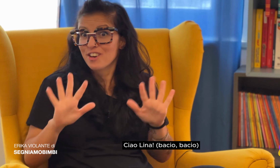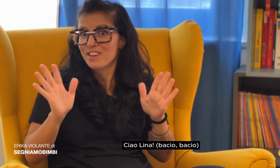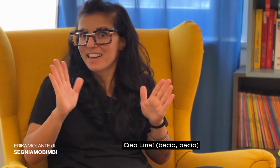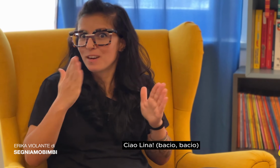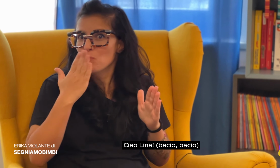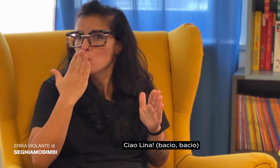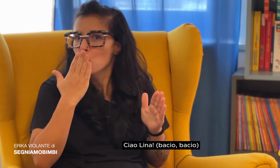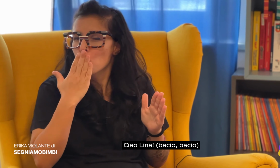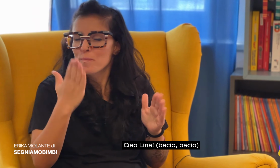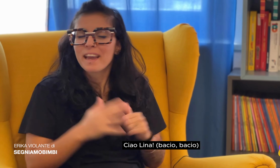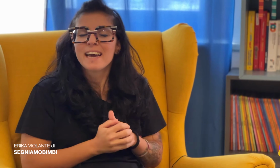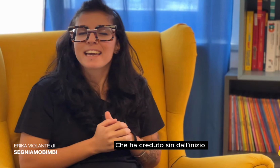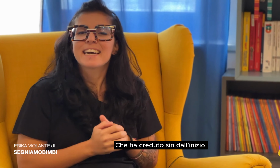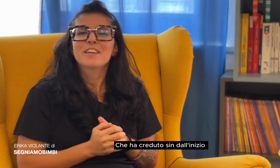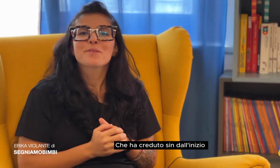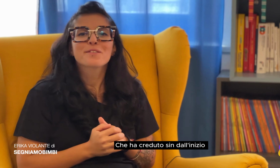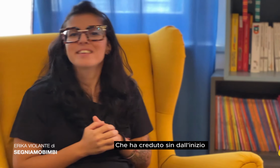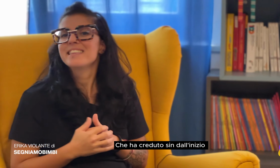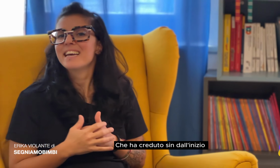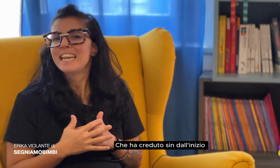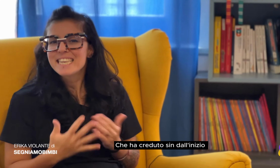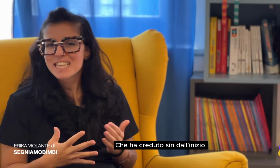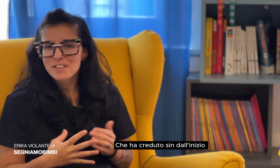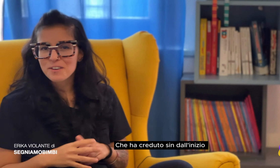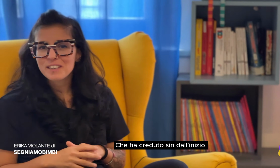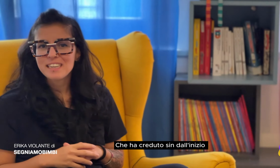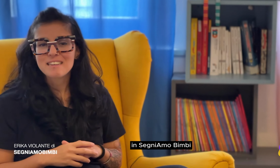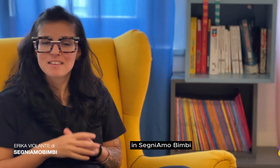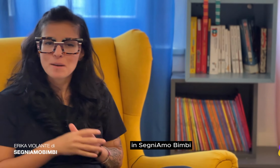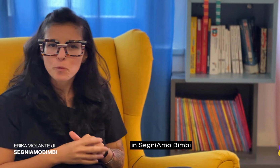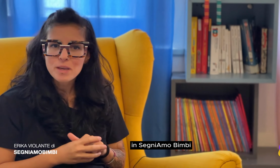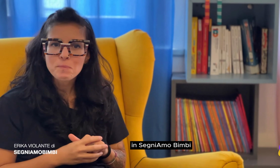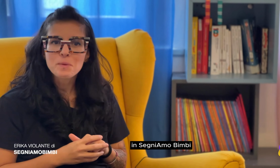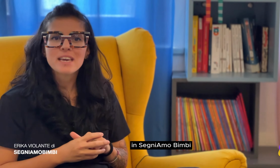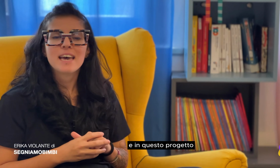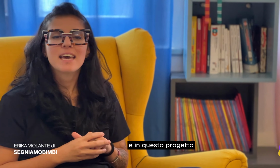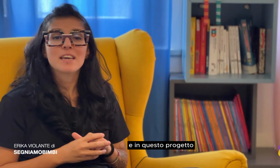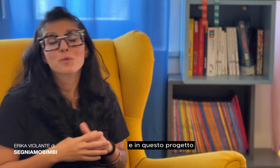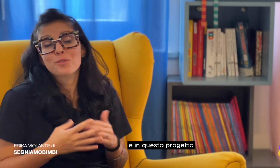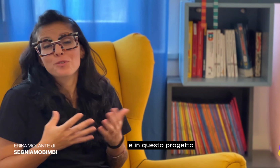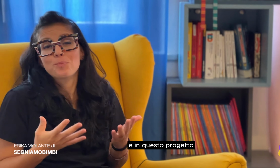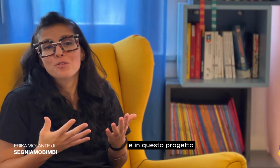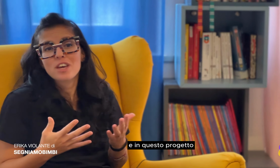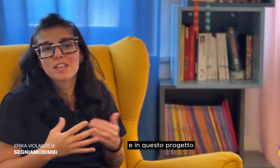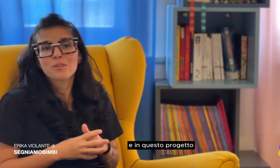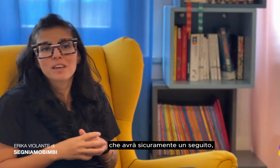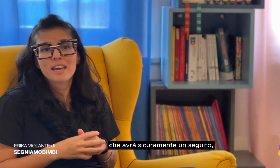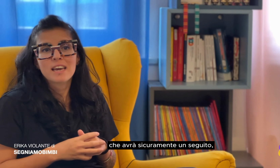Lina! Che ha creduto sin dall'inizio in Segniamo Bimbi e in questo progetto che